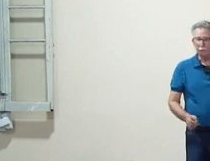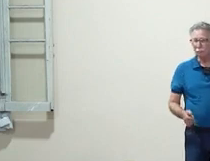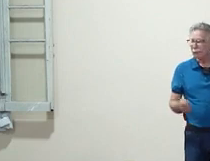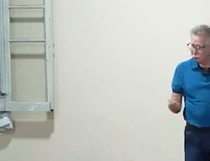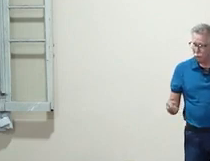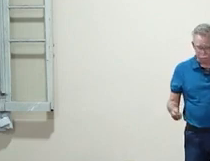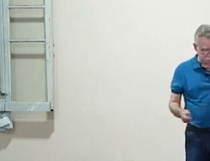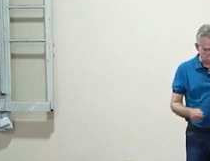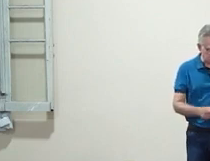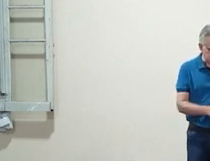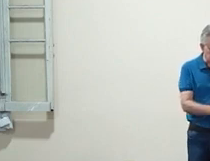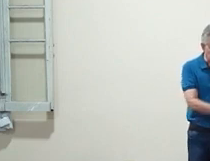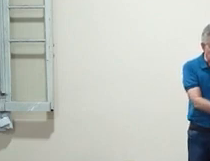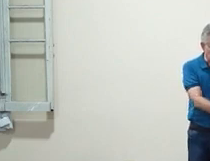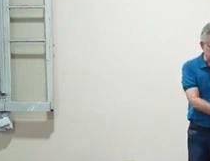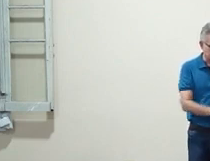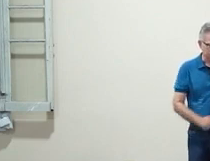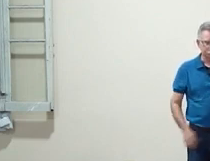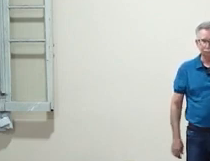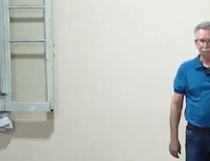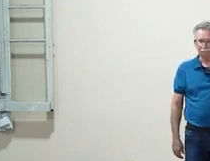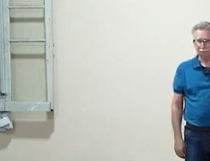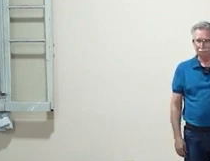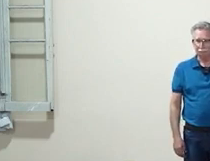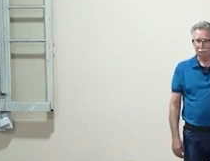cidade, que era o Festival de Setembro.